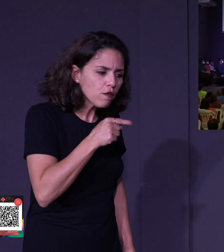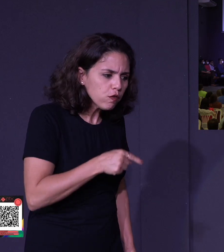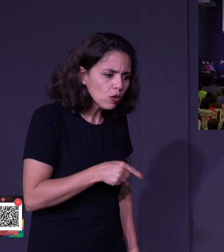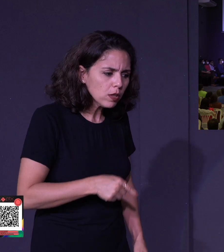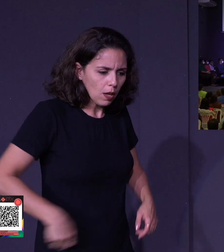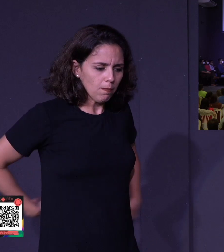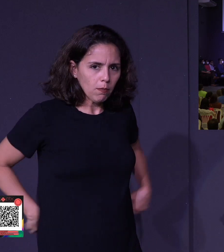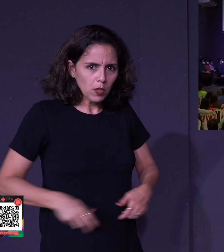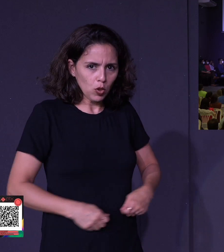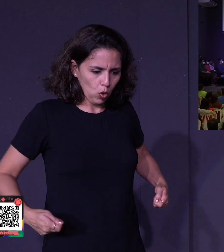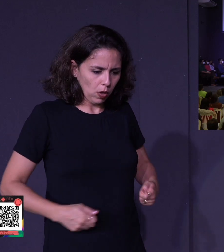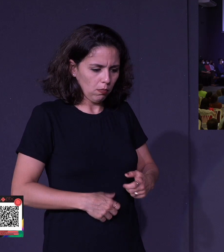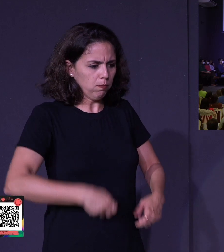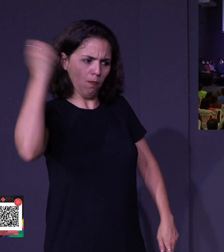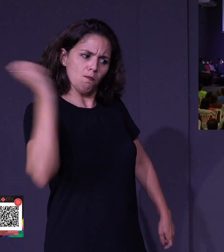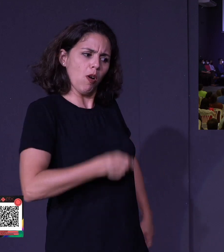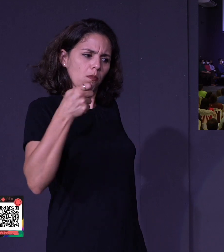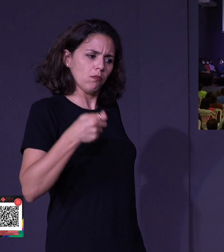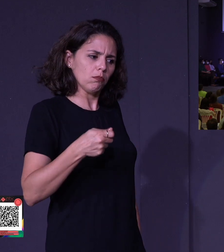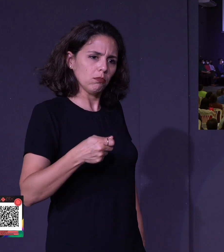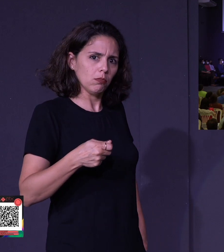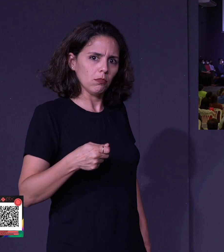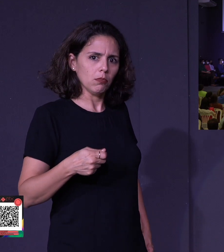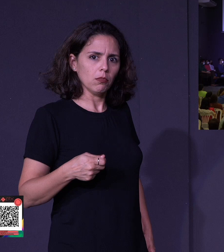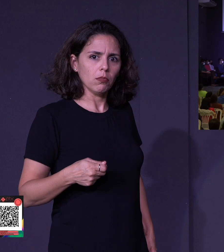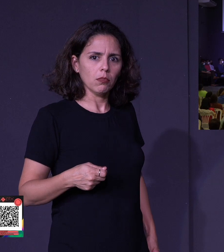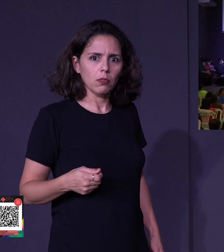isso, pastor? Bota no prumo, irmão.